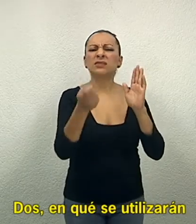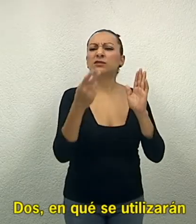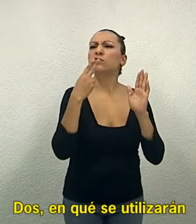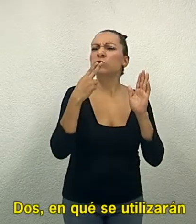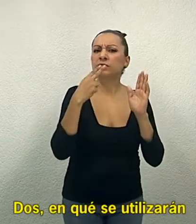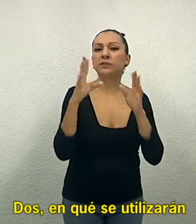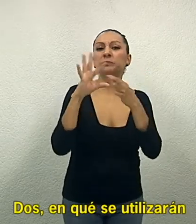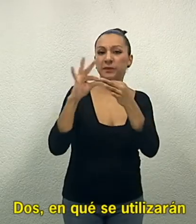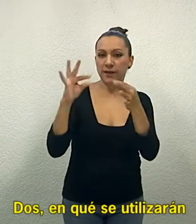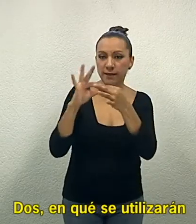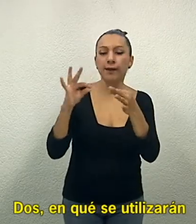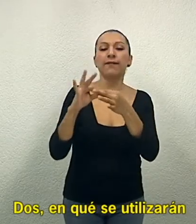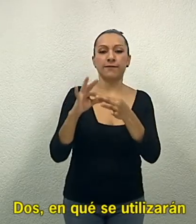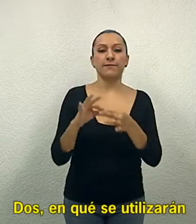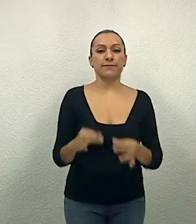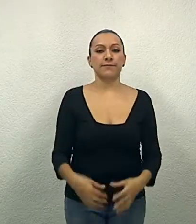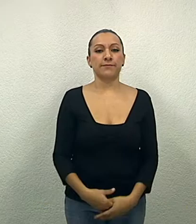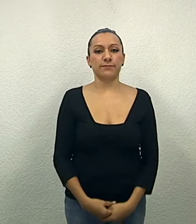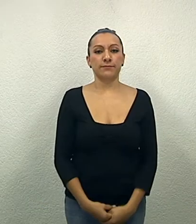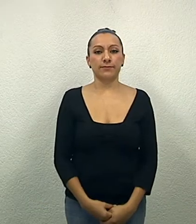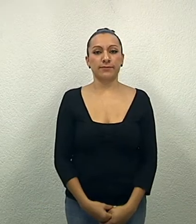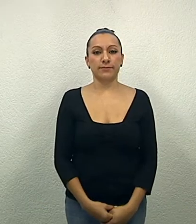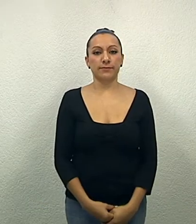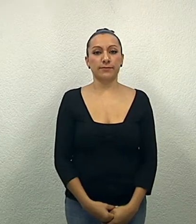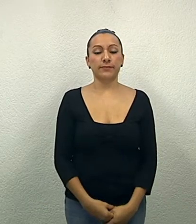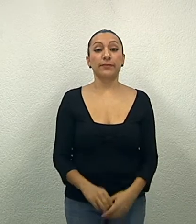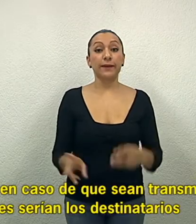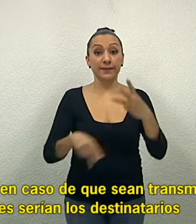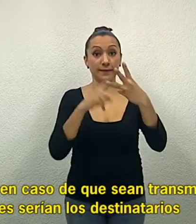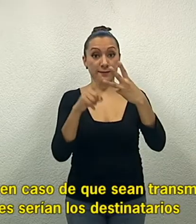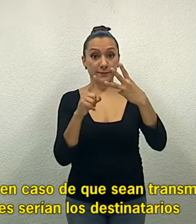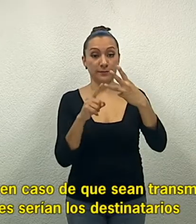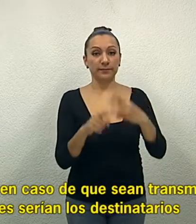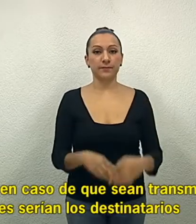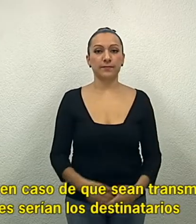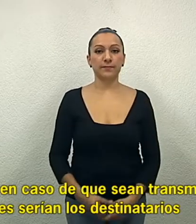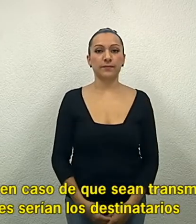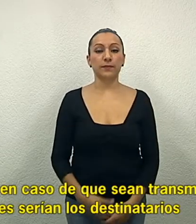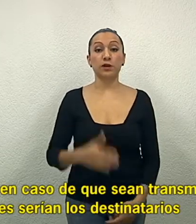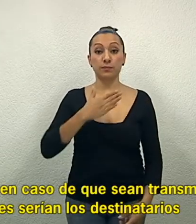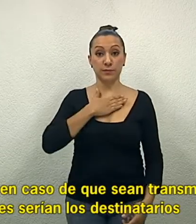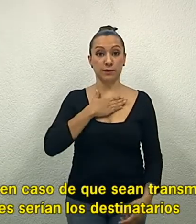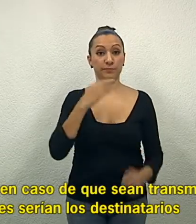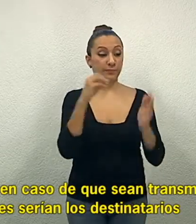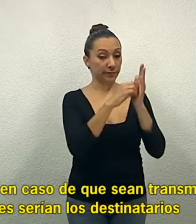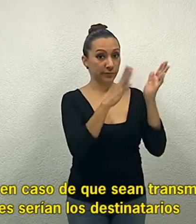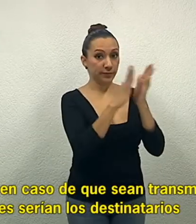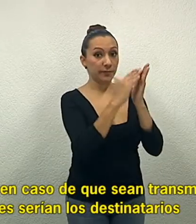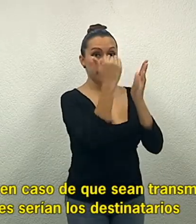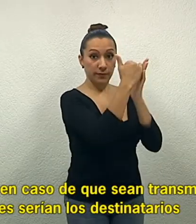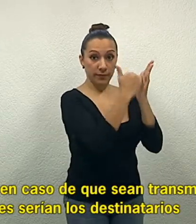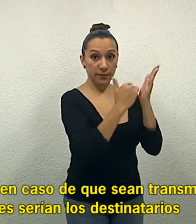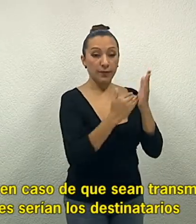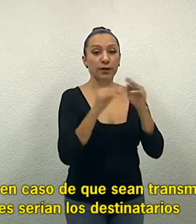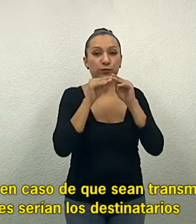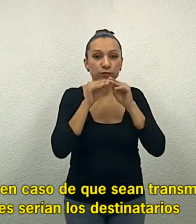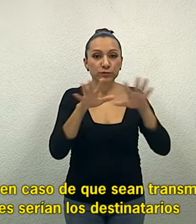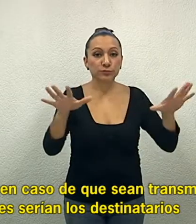en que se utilizarán 3 en caso de que sean transmitidos